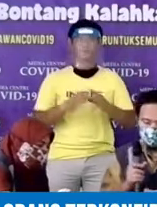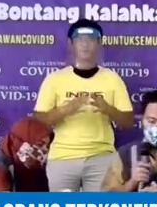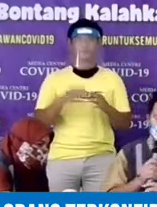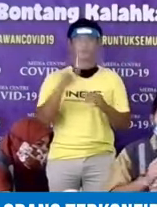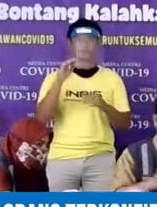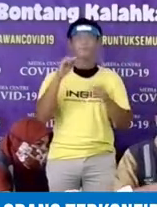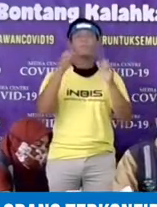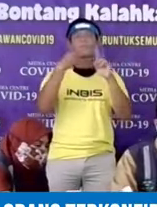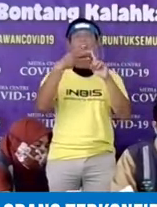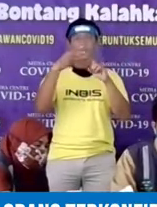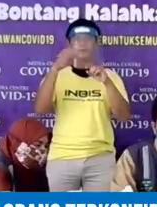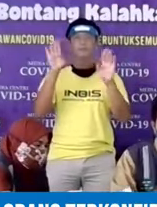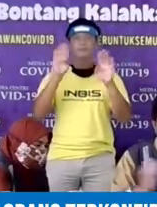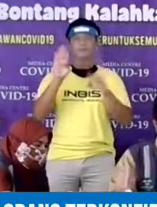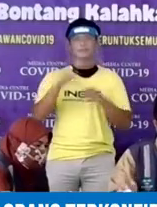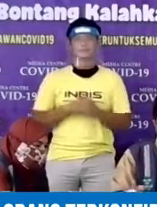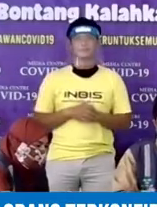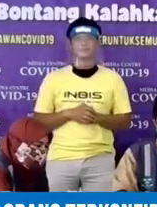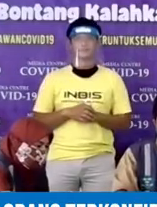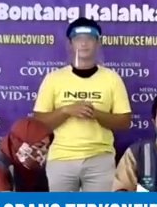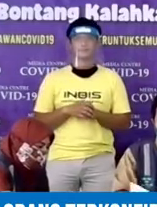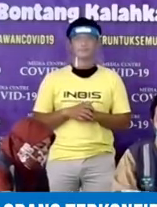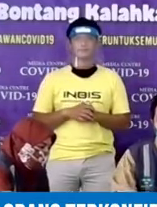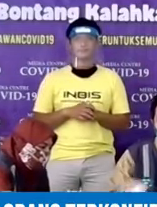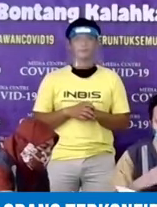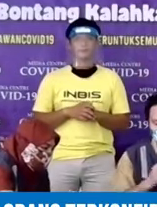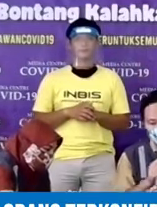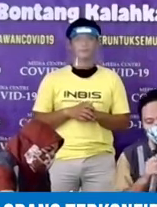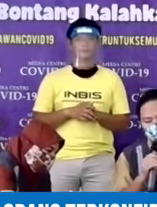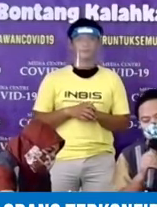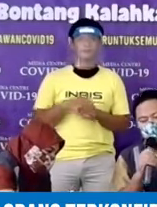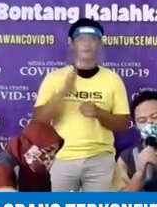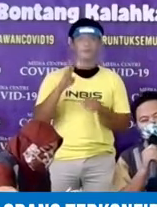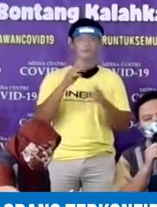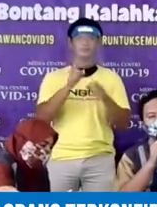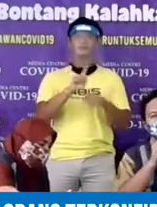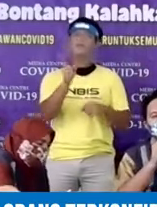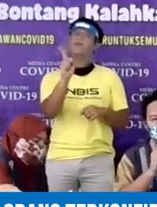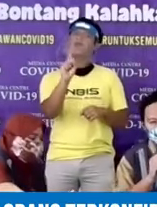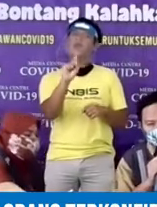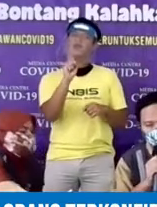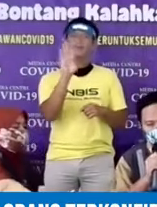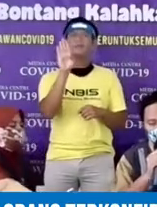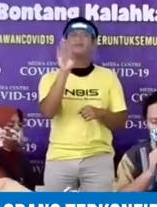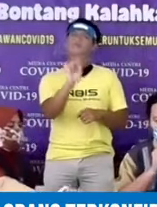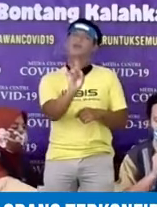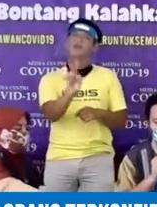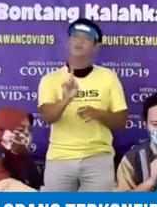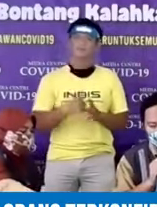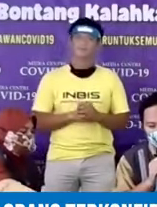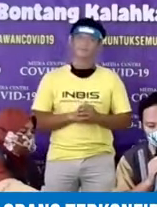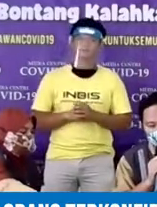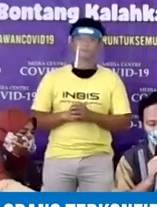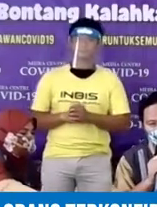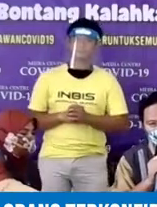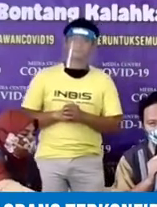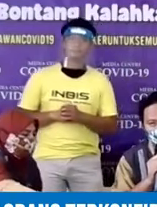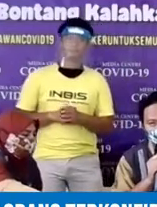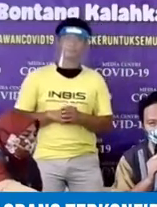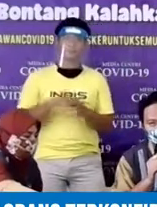pak berbasis ini bebas makan aya pak ya terima kasih enggak makasih jadi yang 100 cemilan adalah